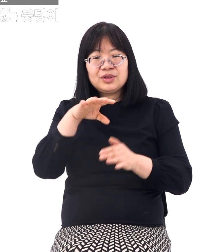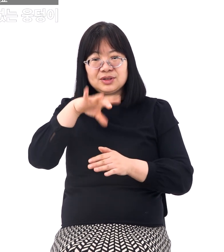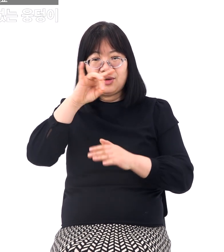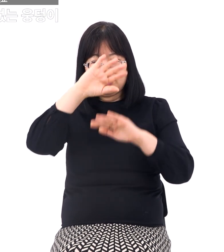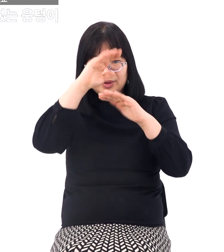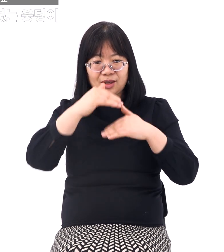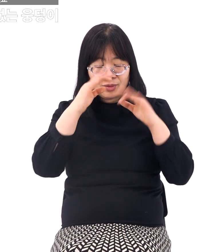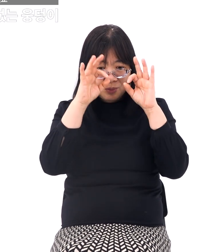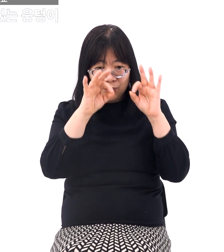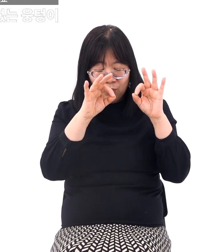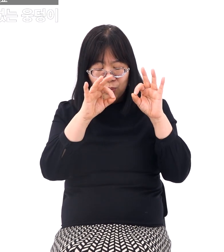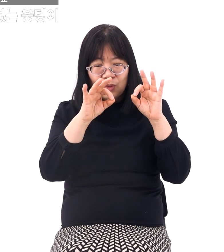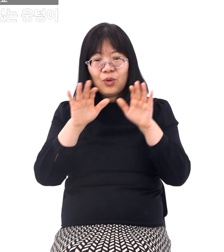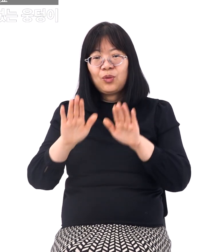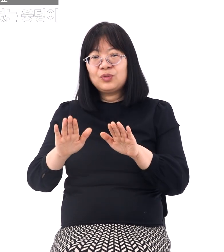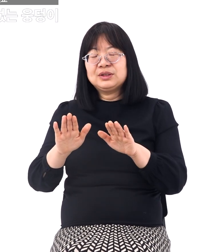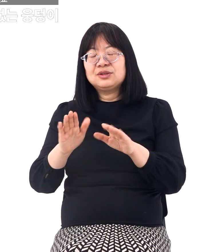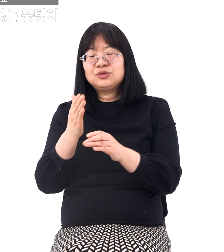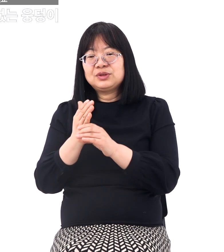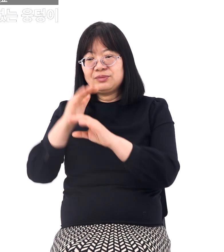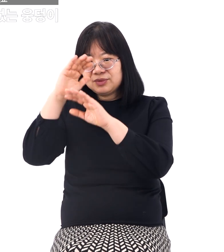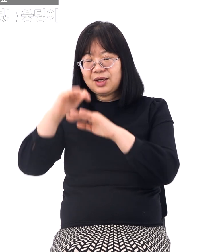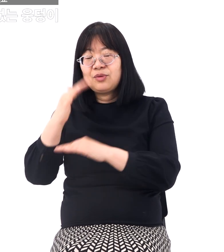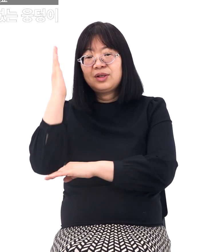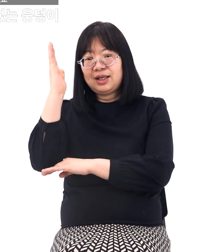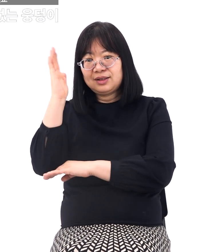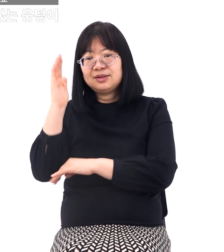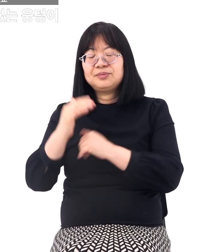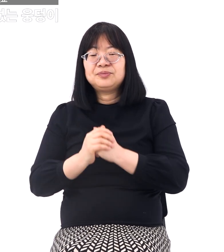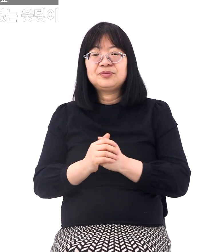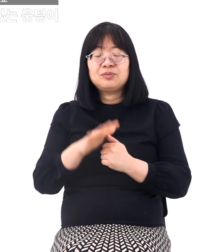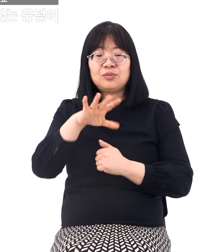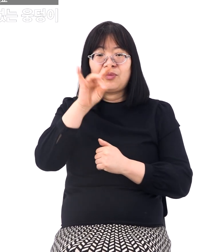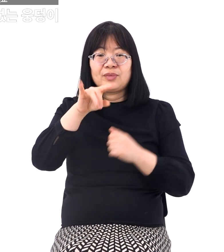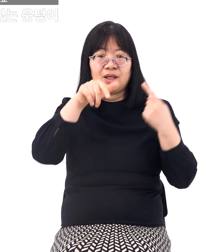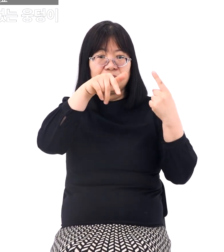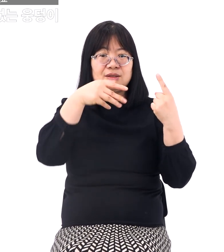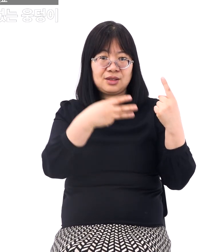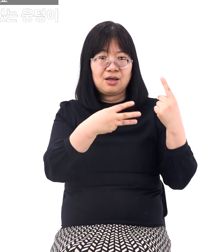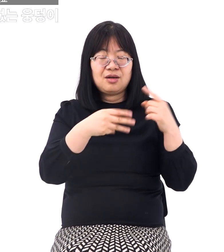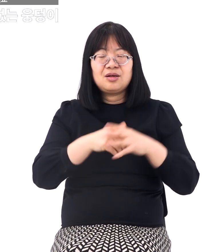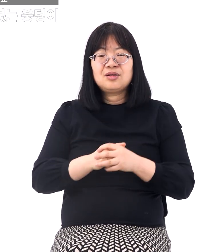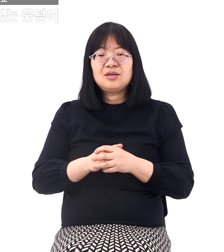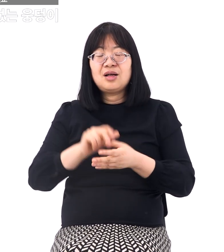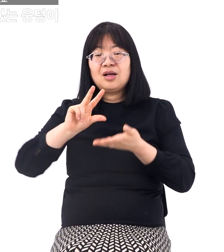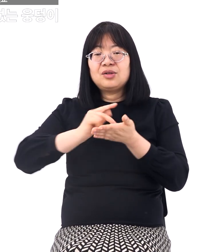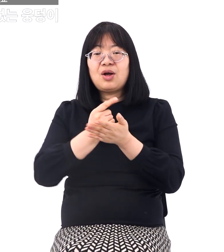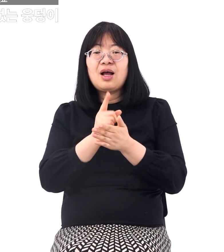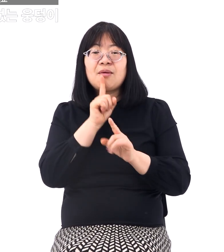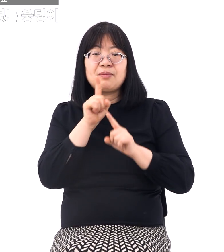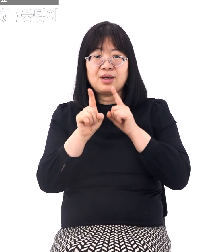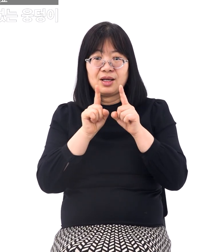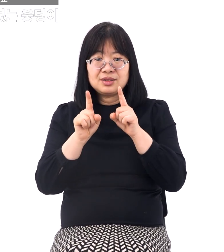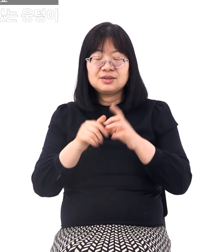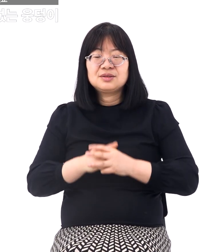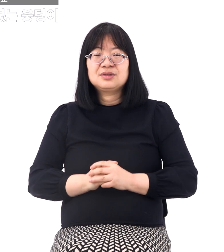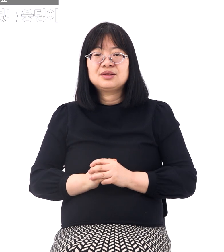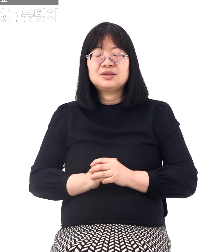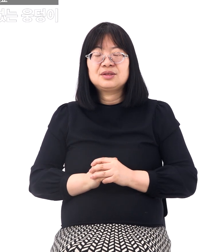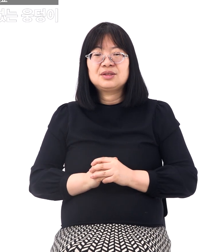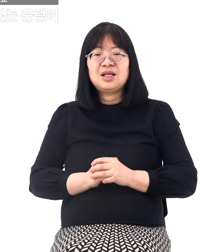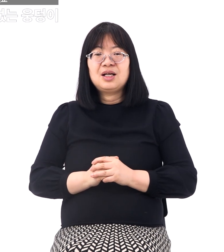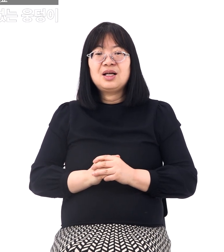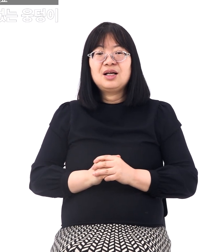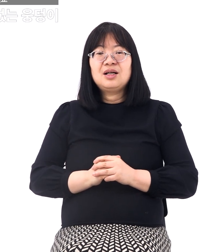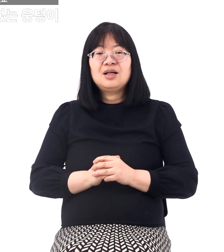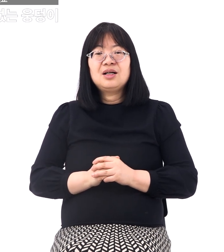접근을 해보겠습니다. 우선 1절을 좀 볼까요? 1절 여호와의 말씀이